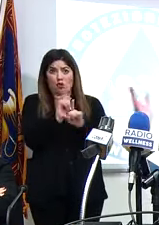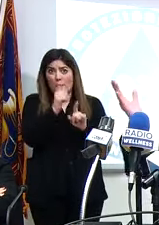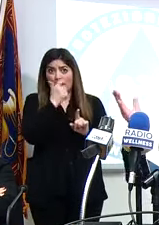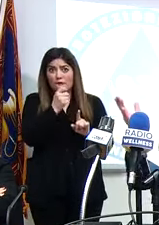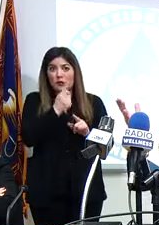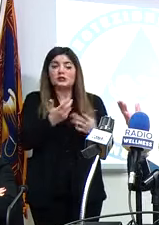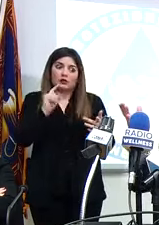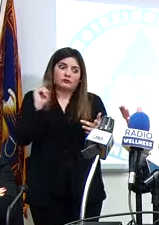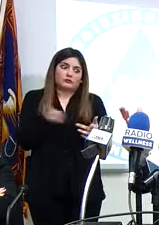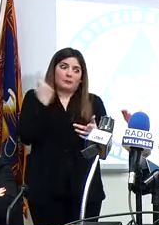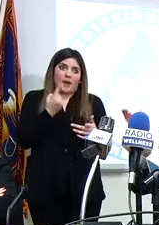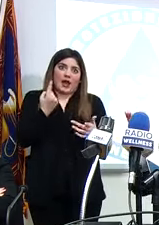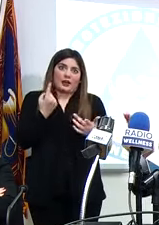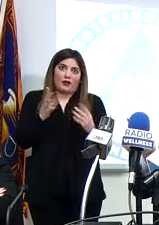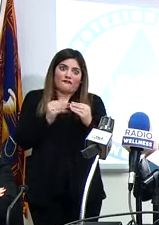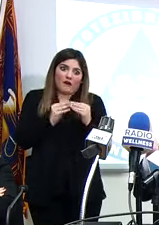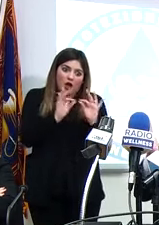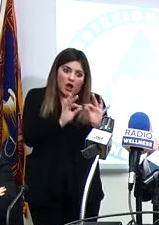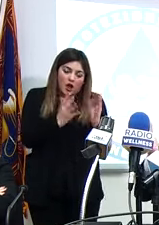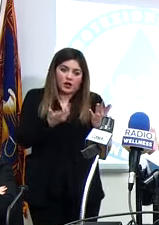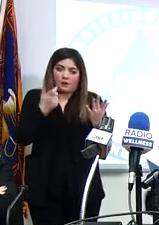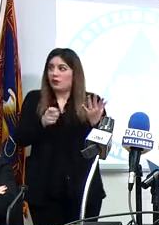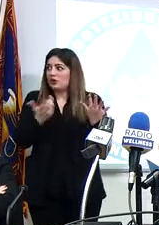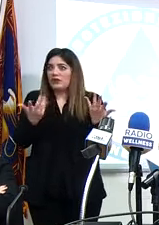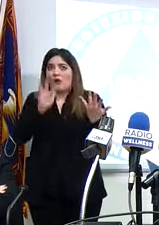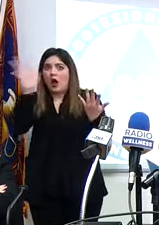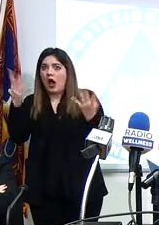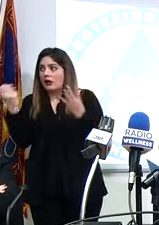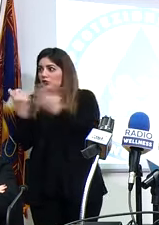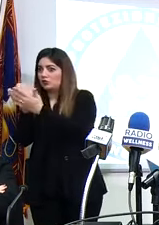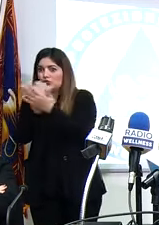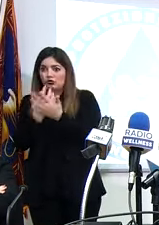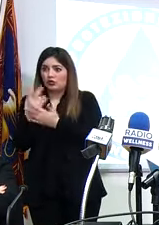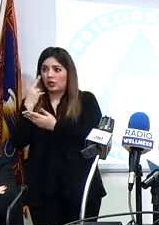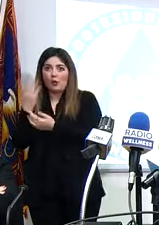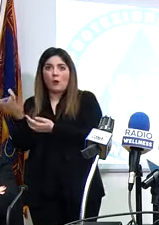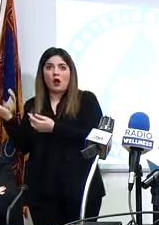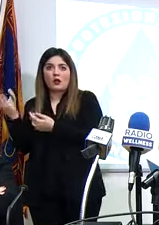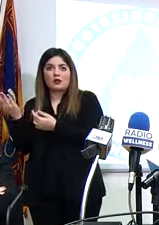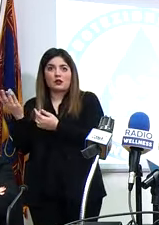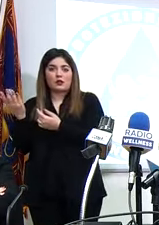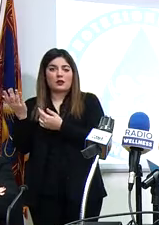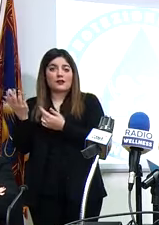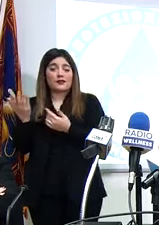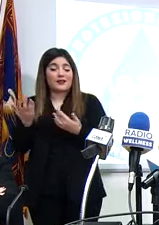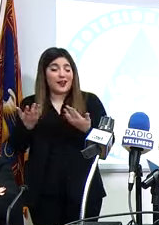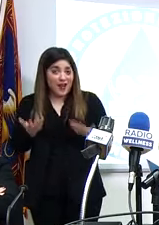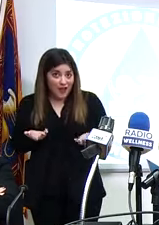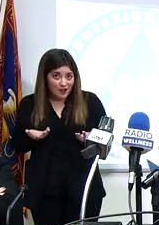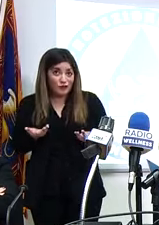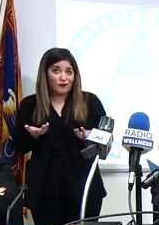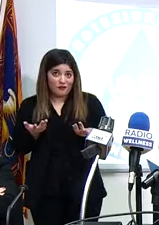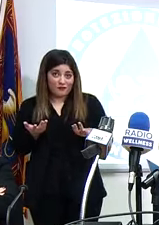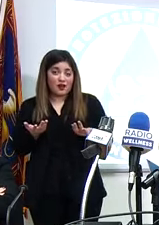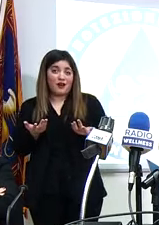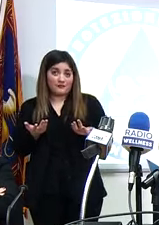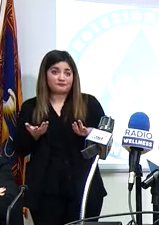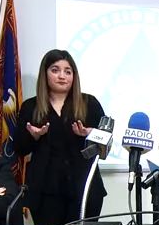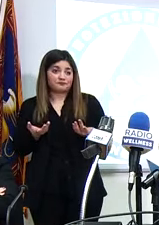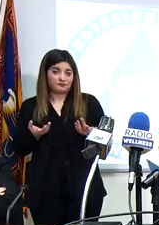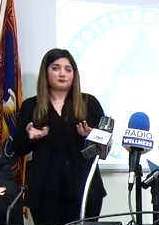perché stanno guardando quello che sta succedendo da loro. Allora, diciamo anche una cosa, che fortunatamente, ecco, noi qui